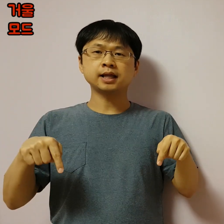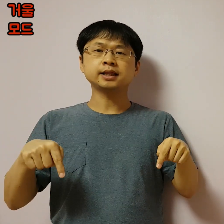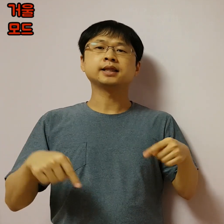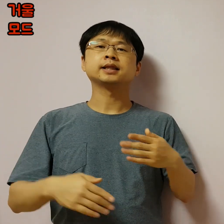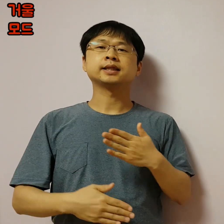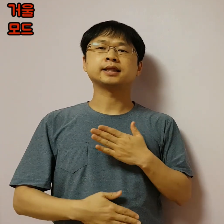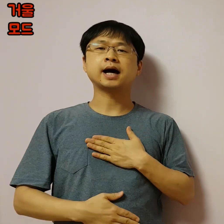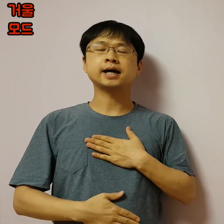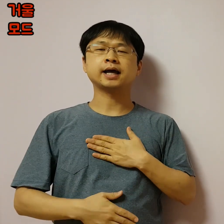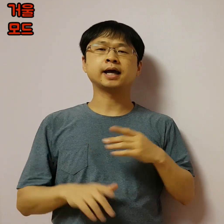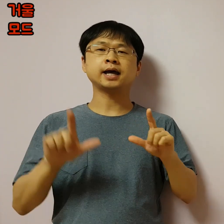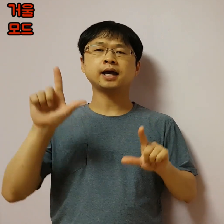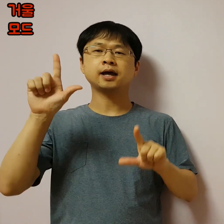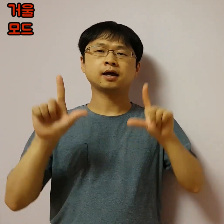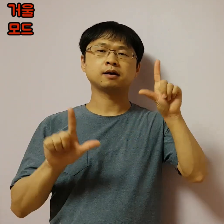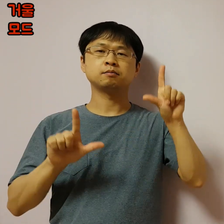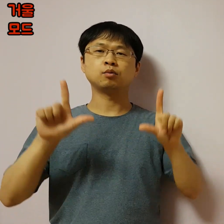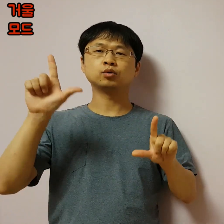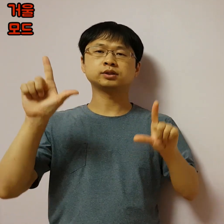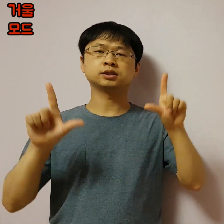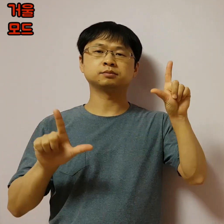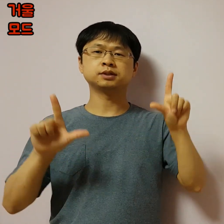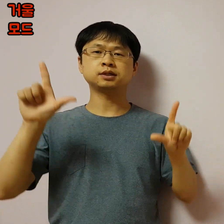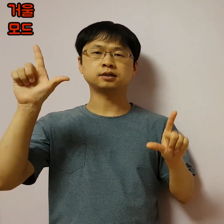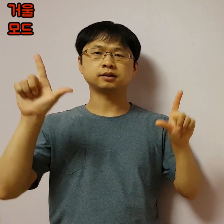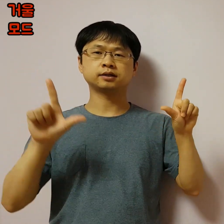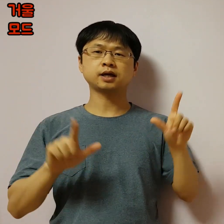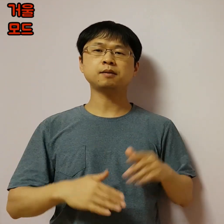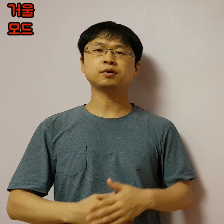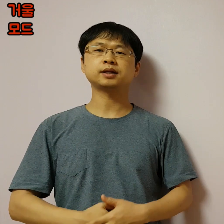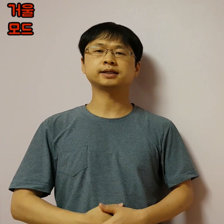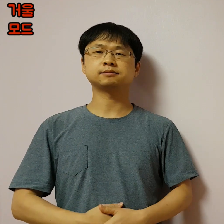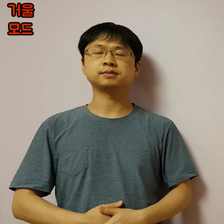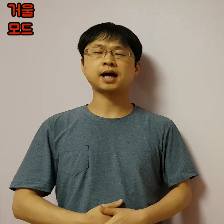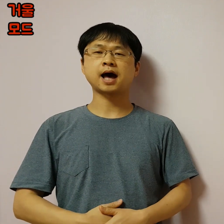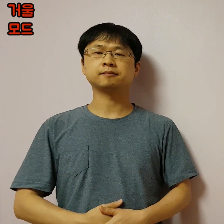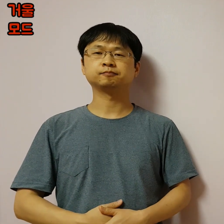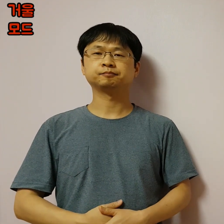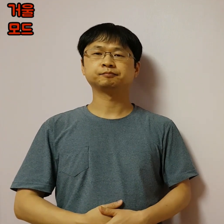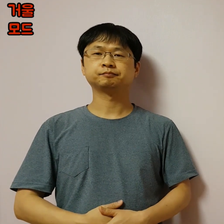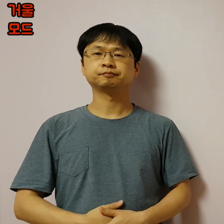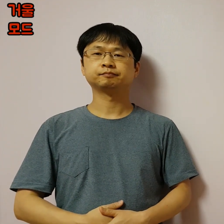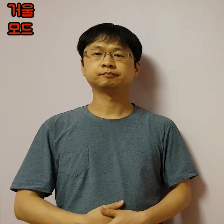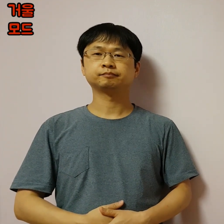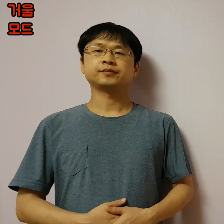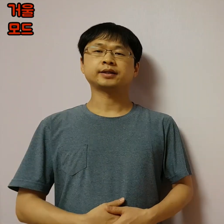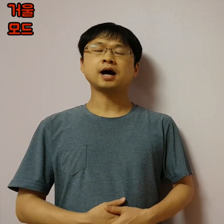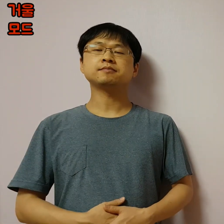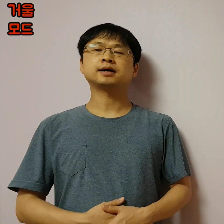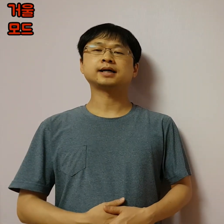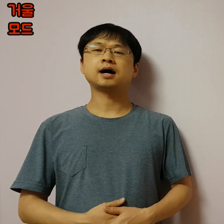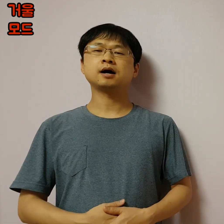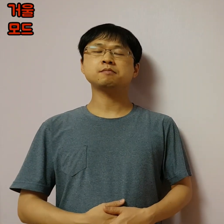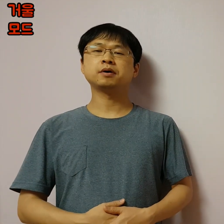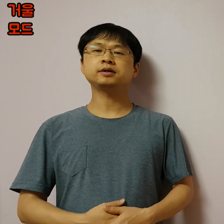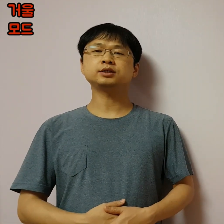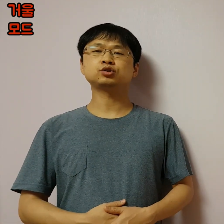미련한 나의 모습을 이렇게 표현하였습니다. 다음 가사 버릴